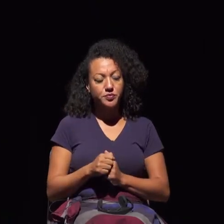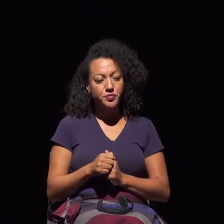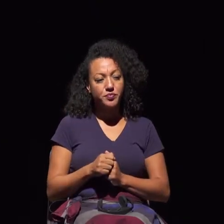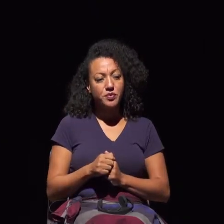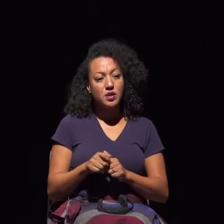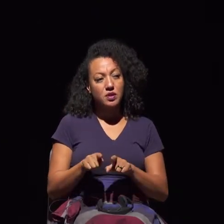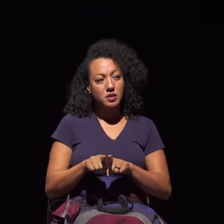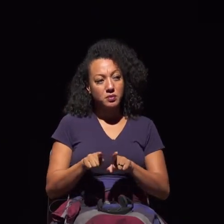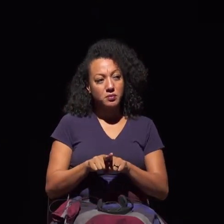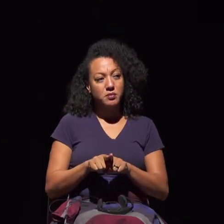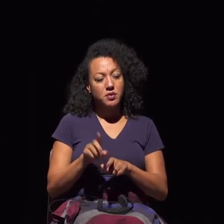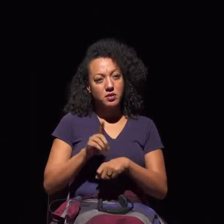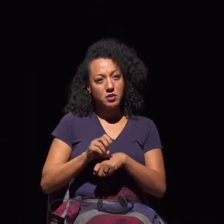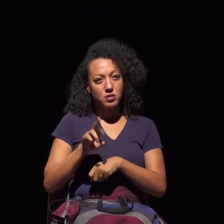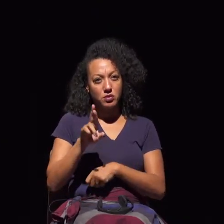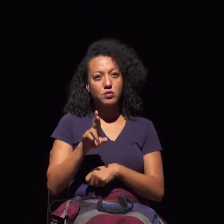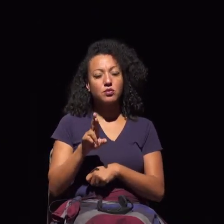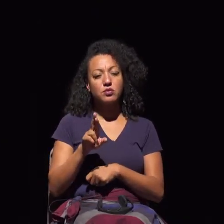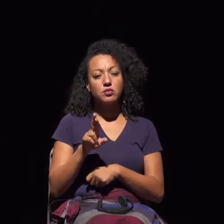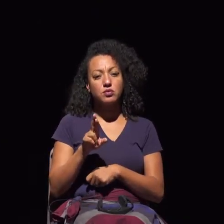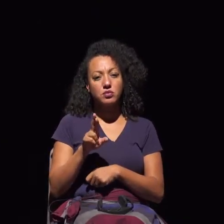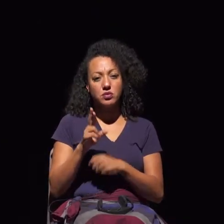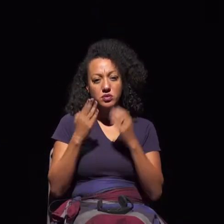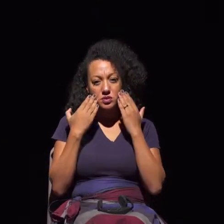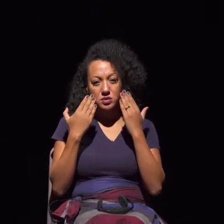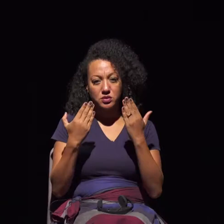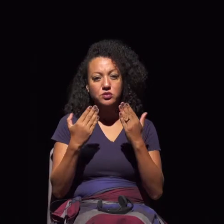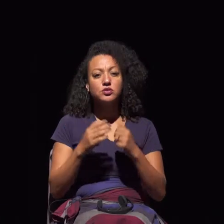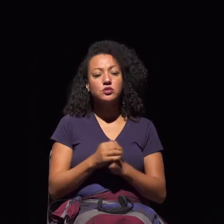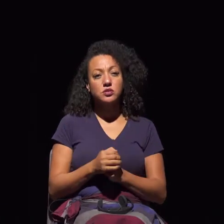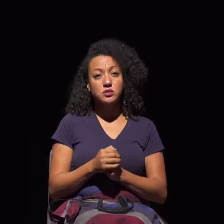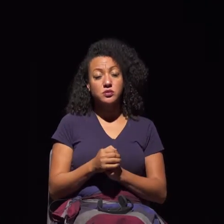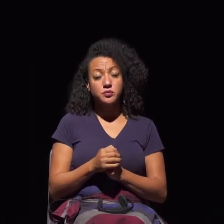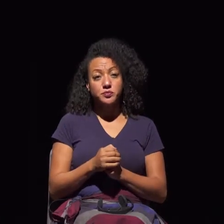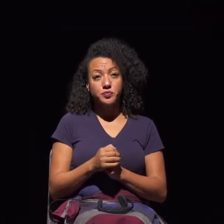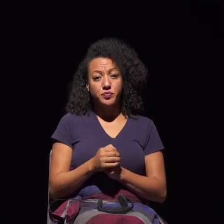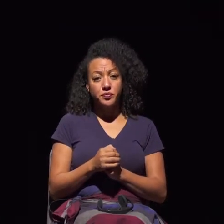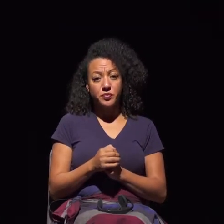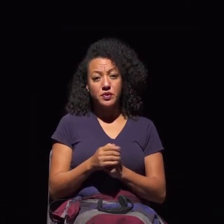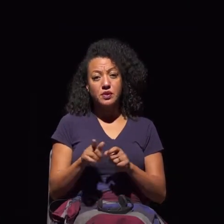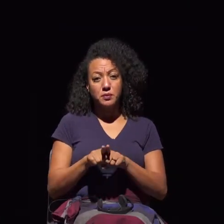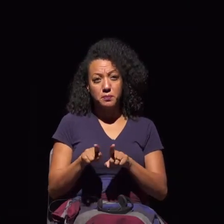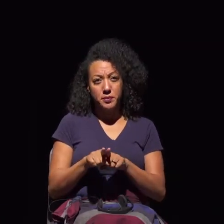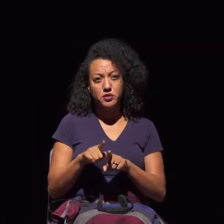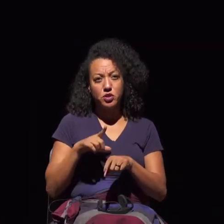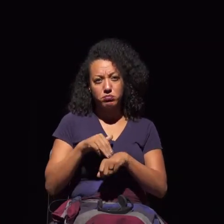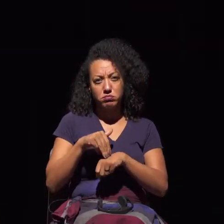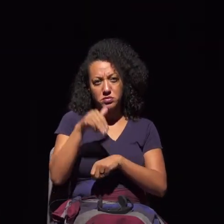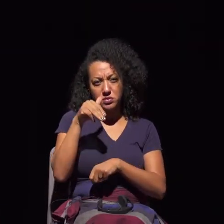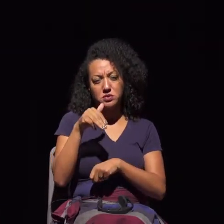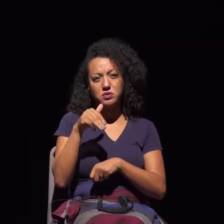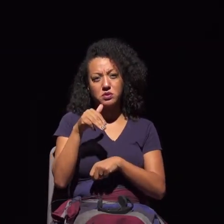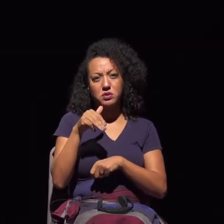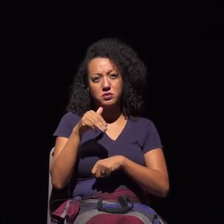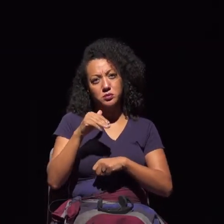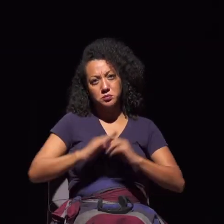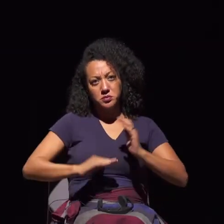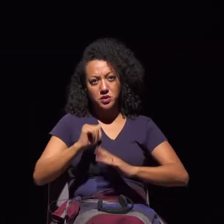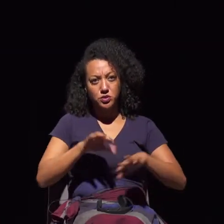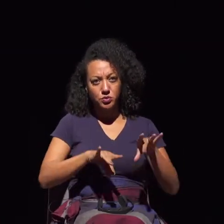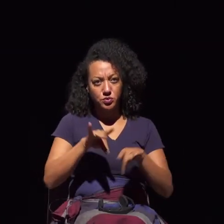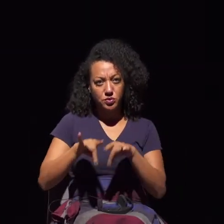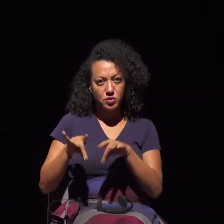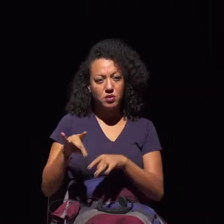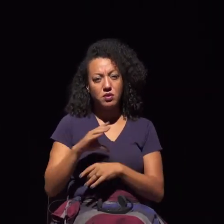Estética e Teoria da Arte pelo Instituto for Doctoral Studies in the Visual Arts. Nilson obteve seu mestrado em Prática Curatorial